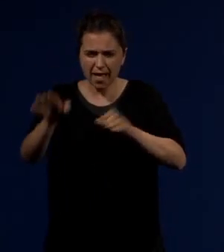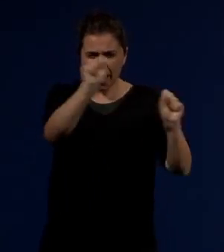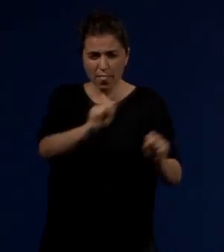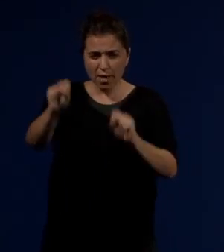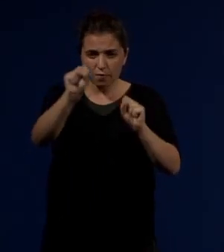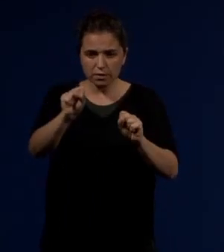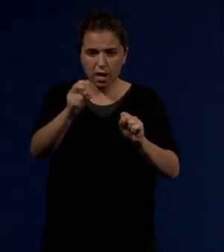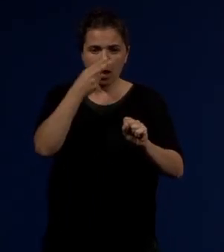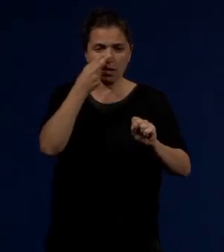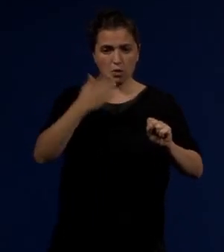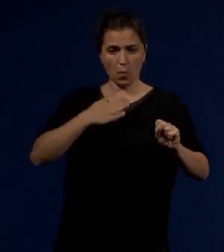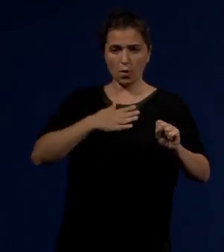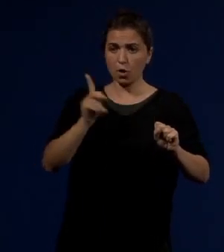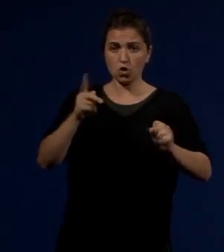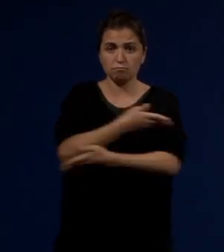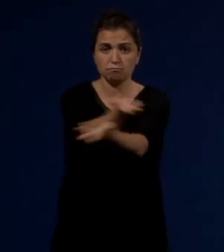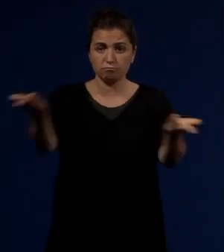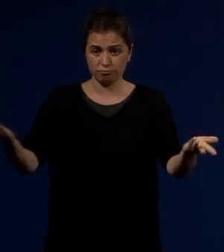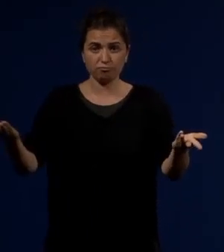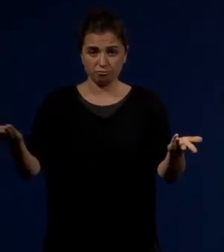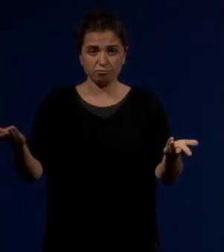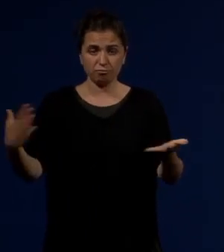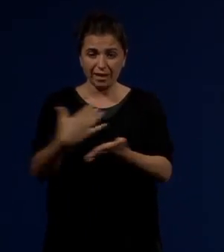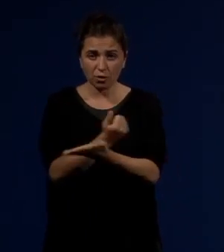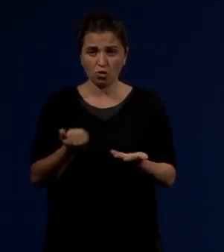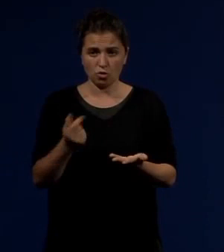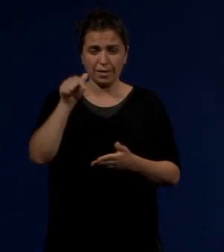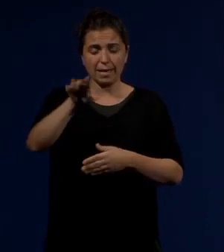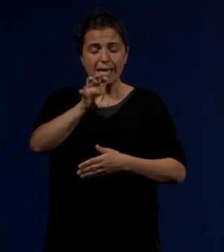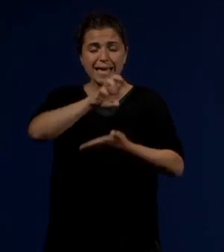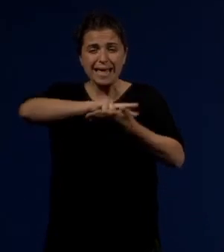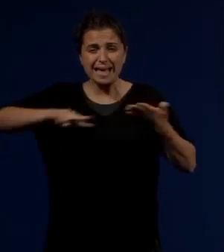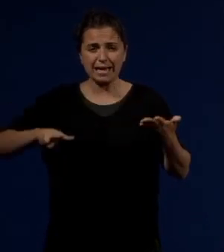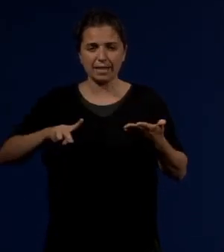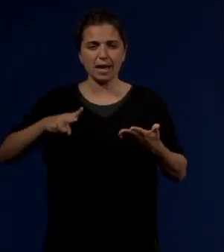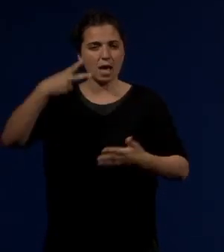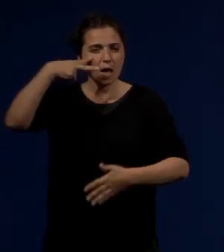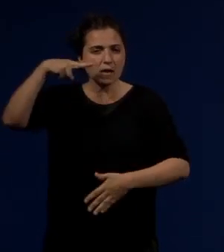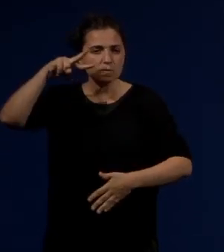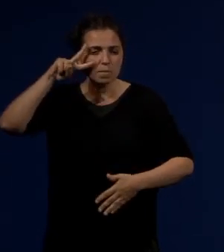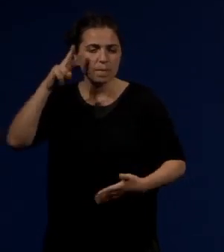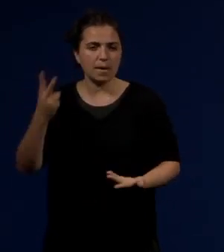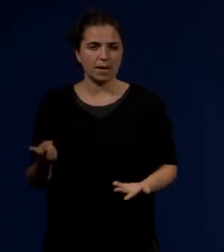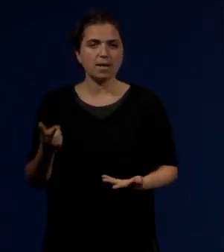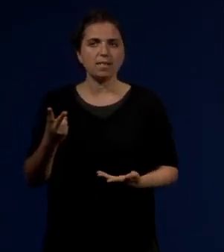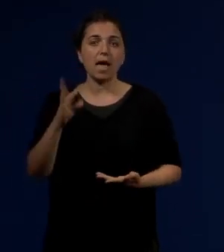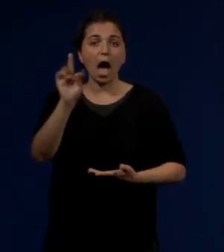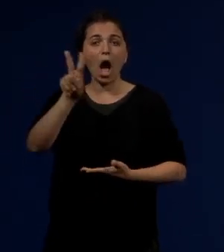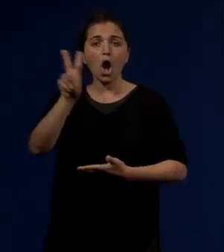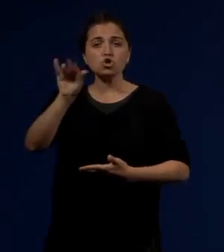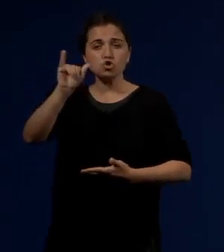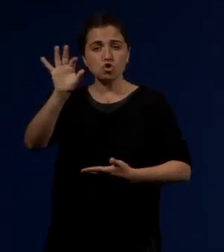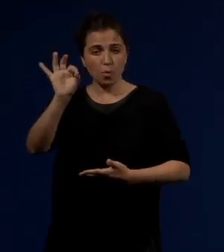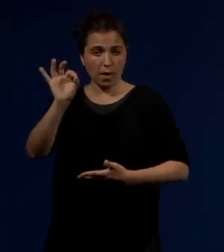solamente dos seus intereses, senón dos intereses colectivos do noso país. Unha experiencia seguida por Luis Tubío, tamén